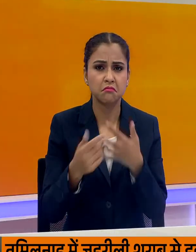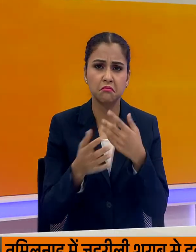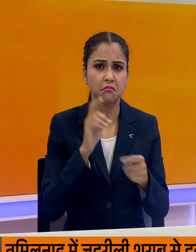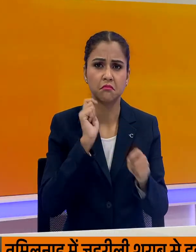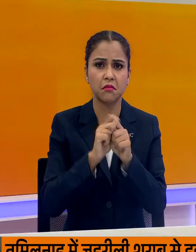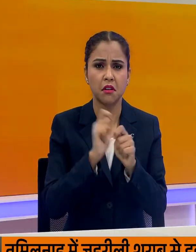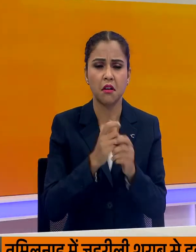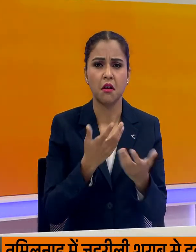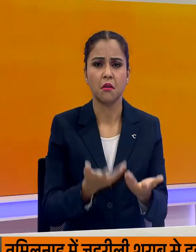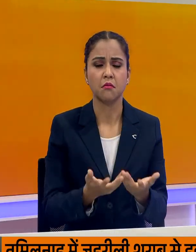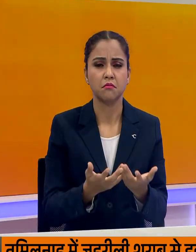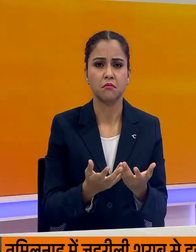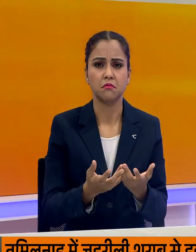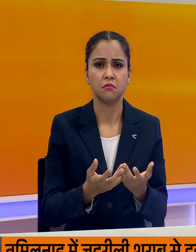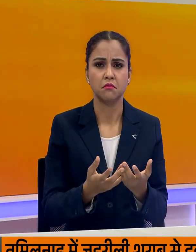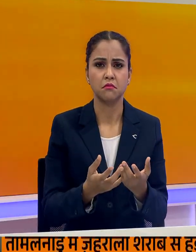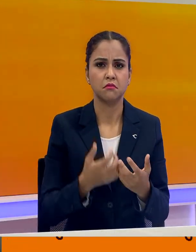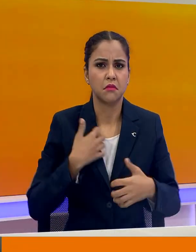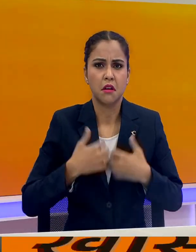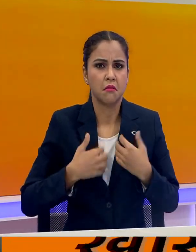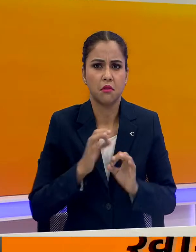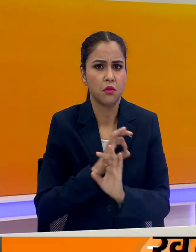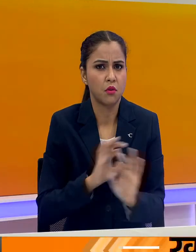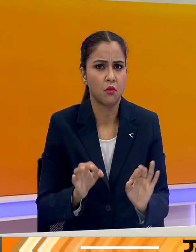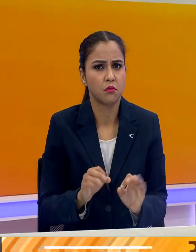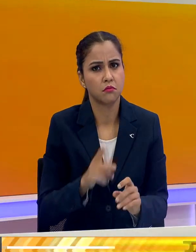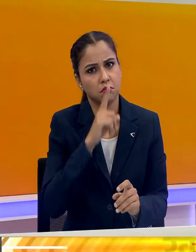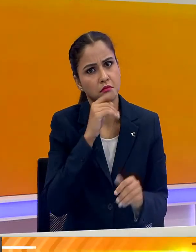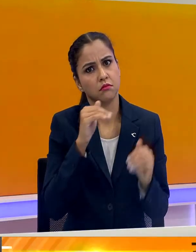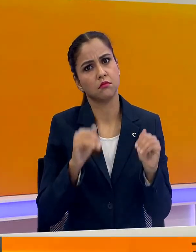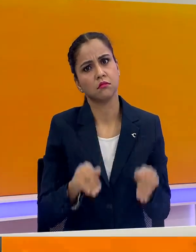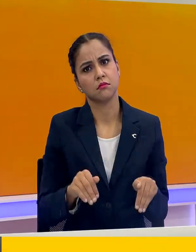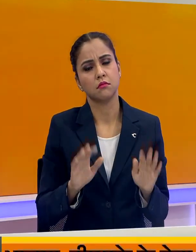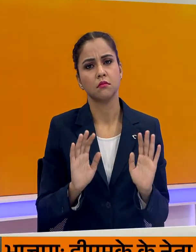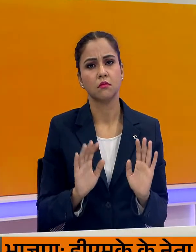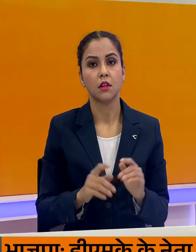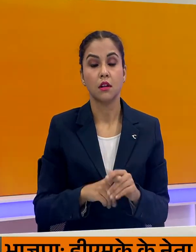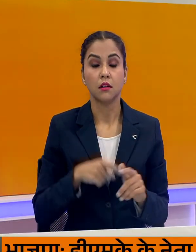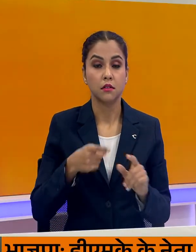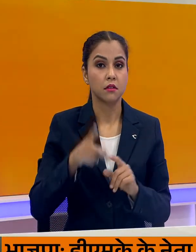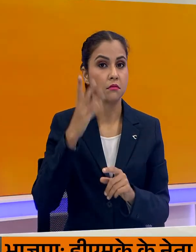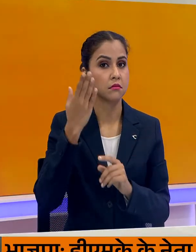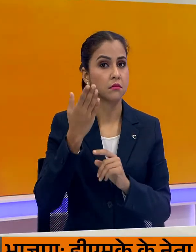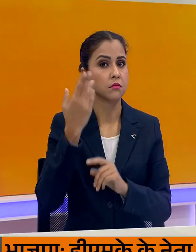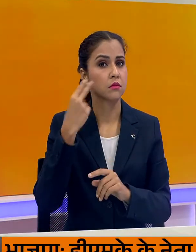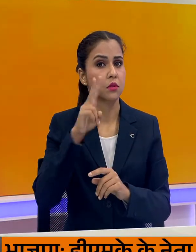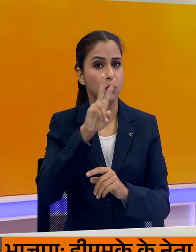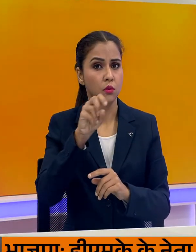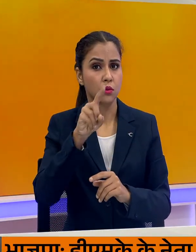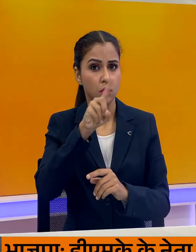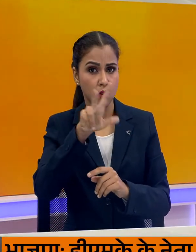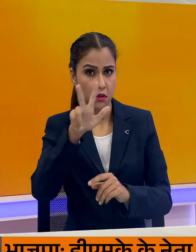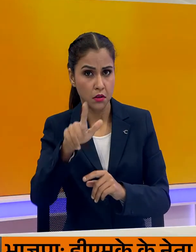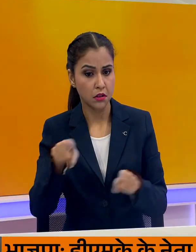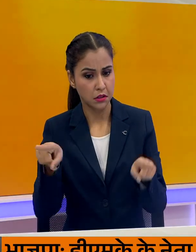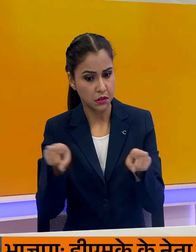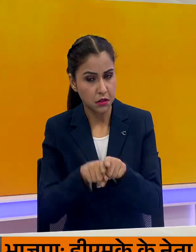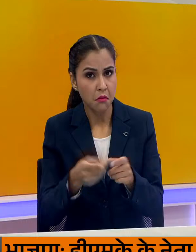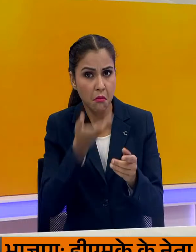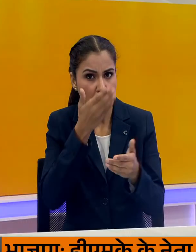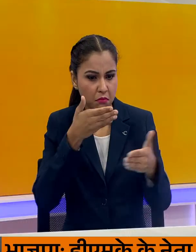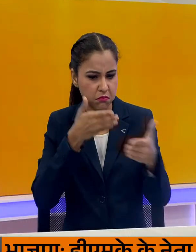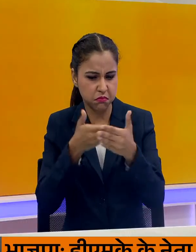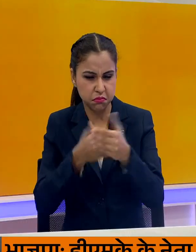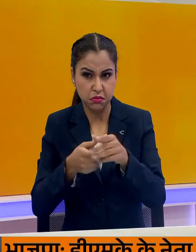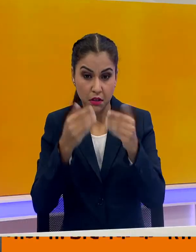की हुई नहीं है, जज्बा ही नहीं है। साल 2018 में शिमला में पानी की कमी का जो मंजर सामने आया था,